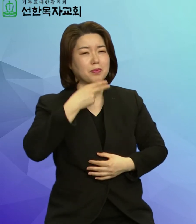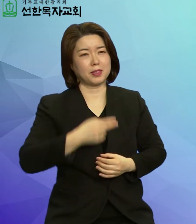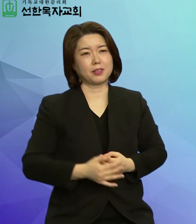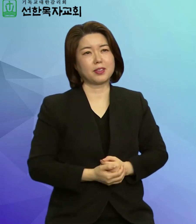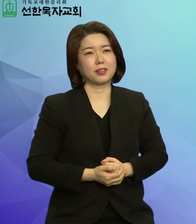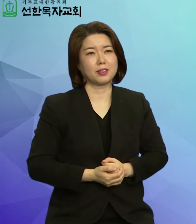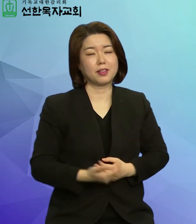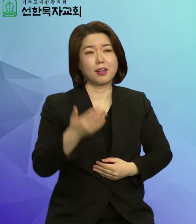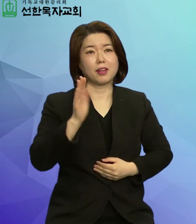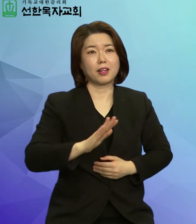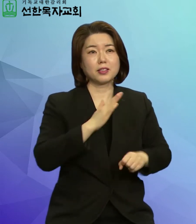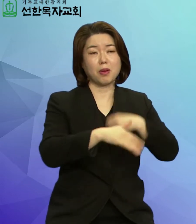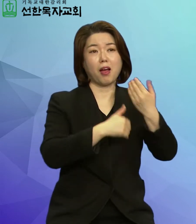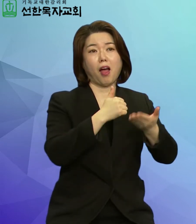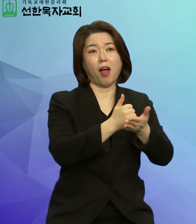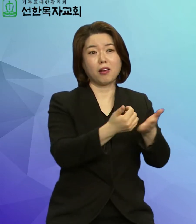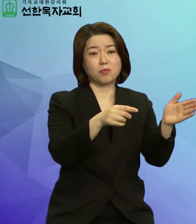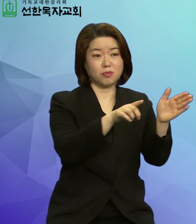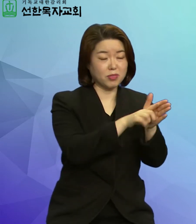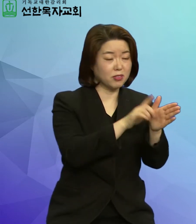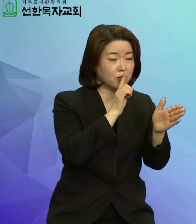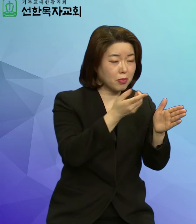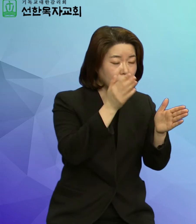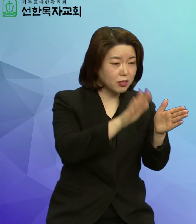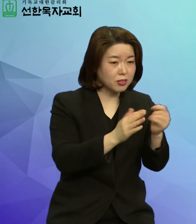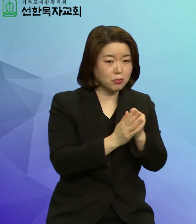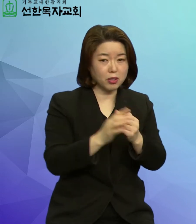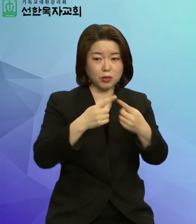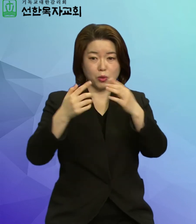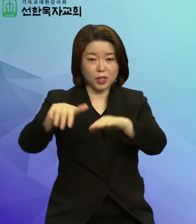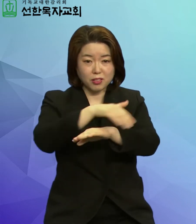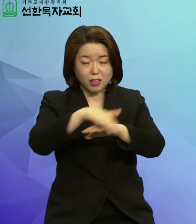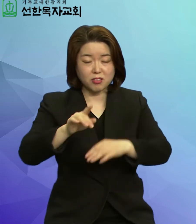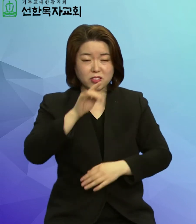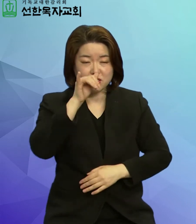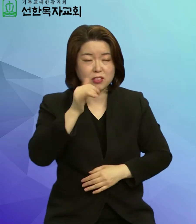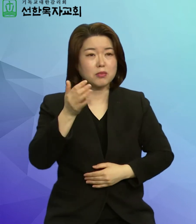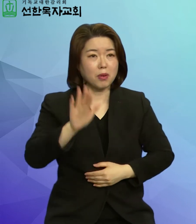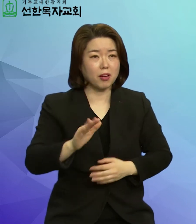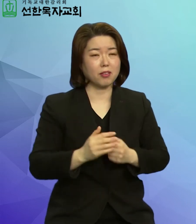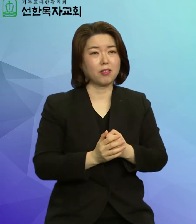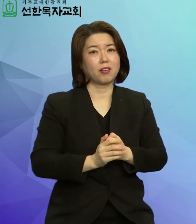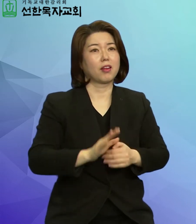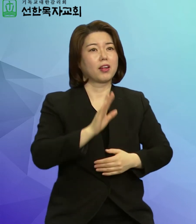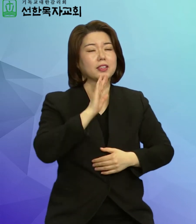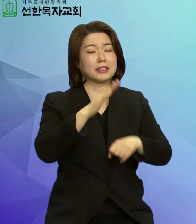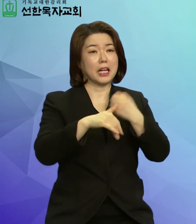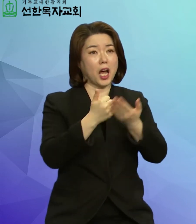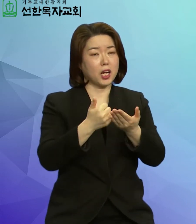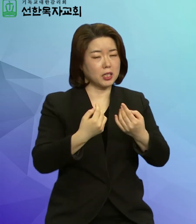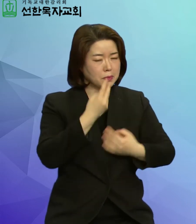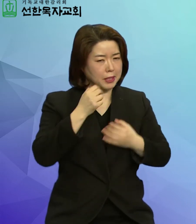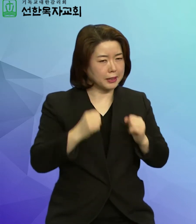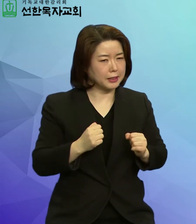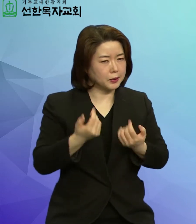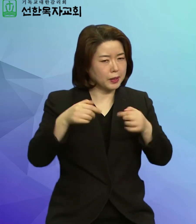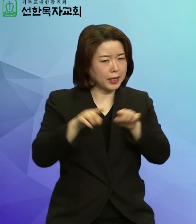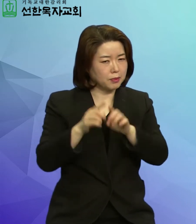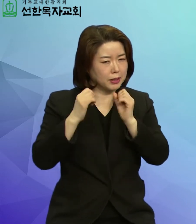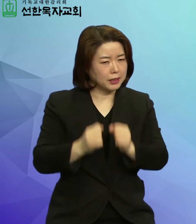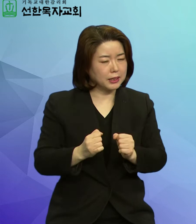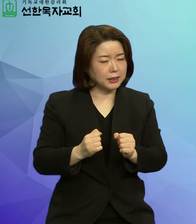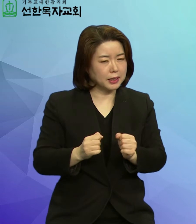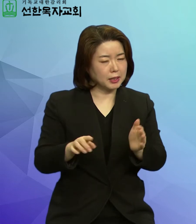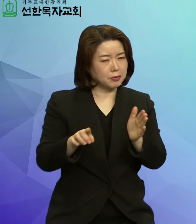낙심하지 않습니다. 그러나 하나님을 믿는다고 하고 교회를 다니기도 하지만 실제로 하나님이 살아계시고